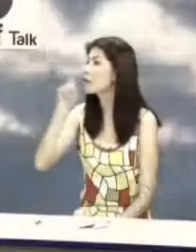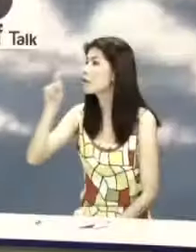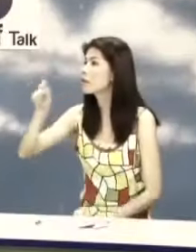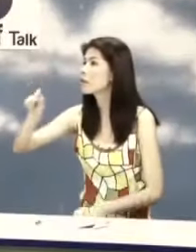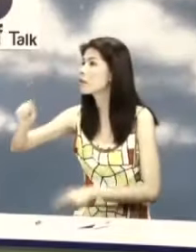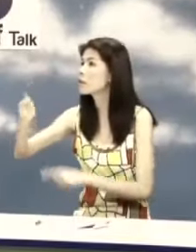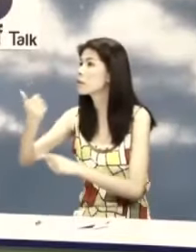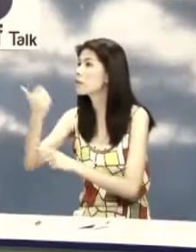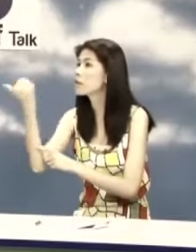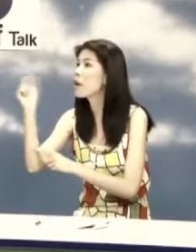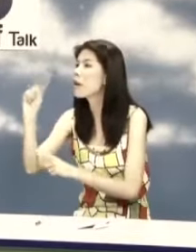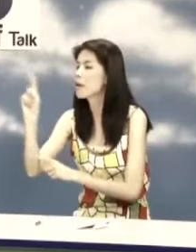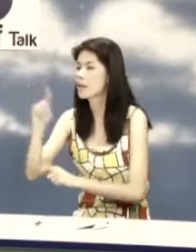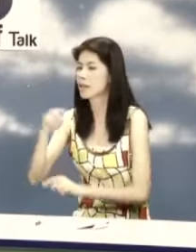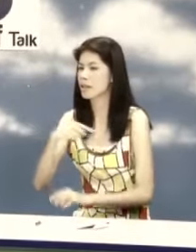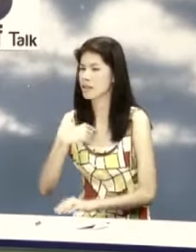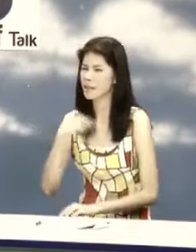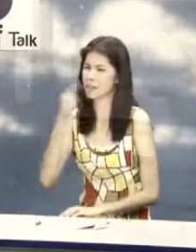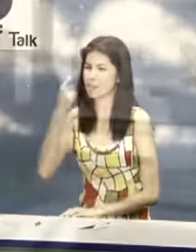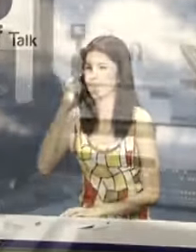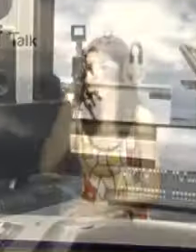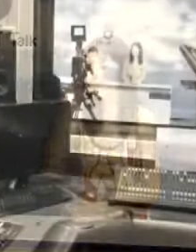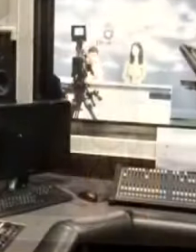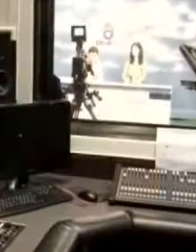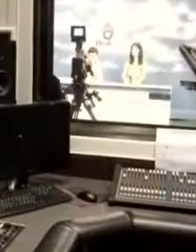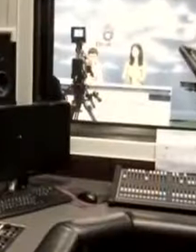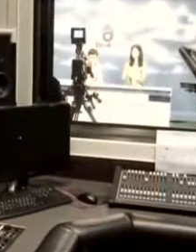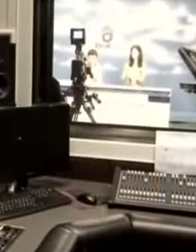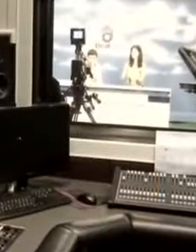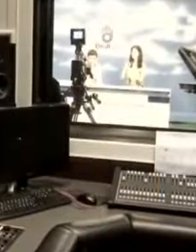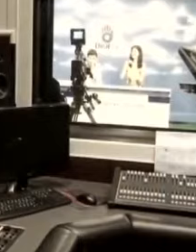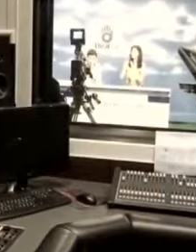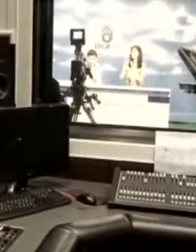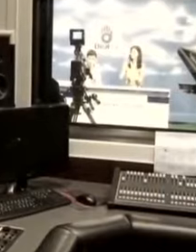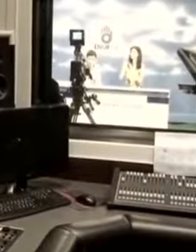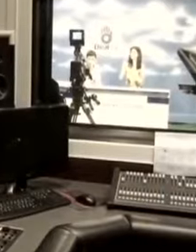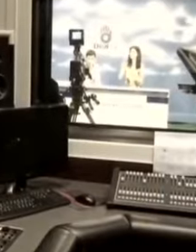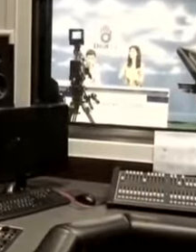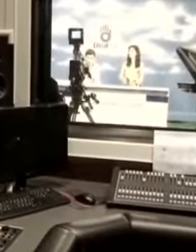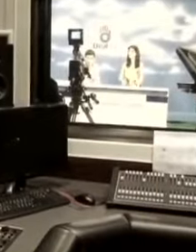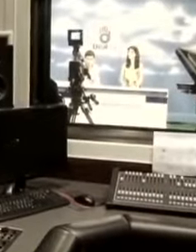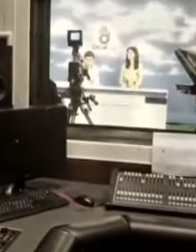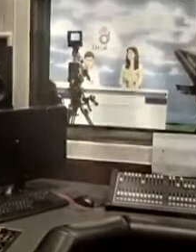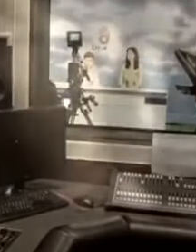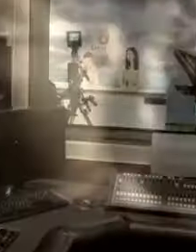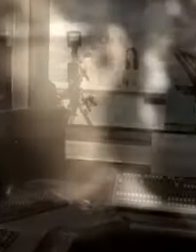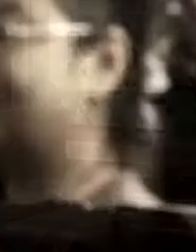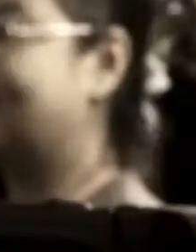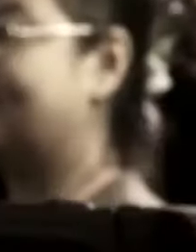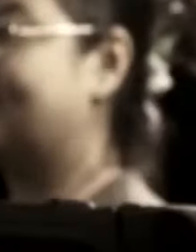say. And when they're mine, I will laugh with you anyway. There's things that you don't